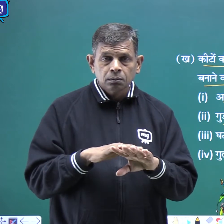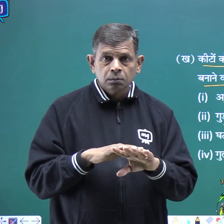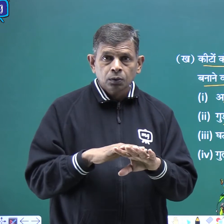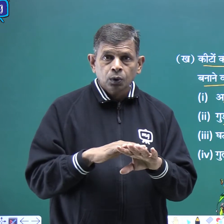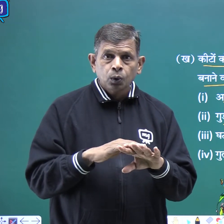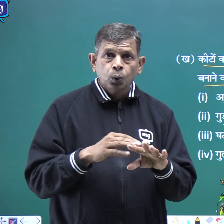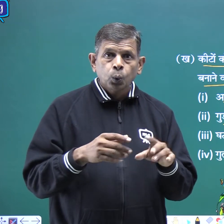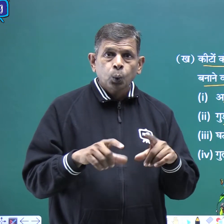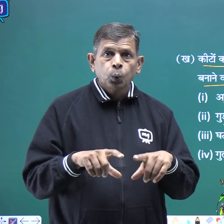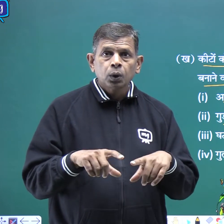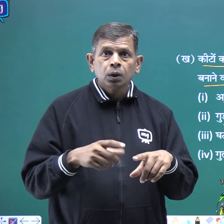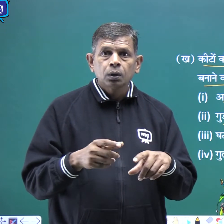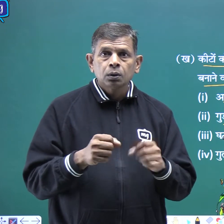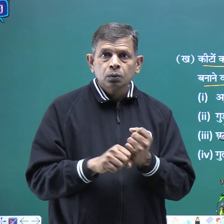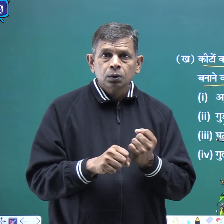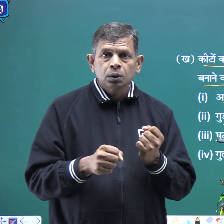गुड़हल,